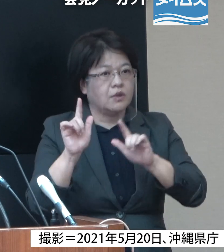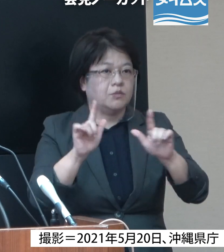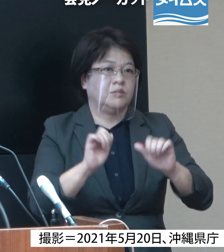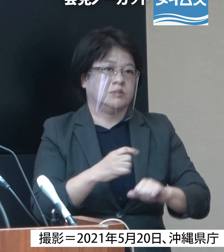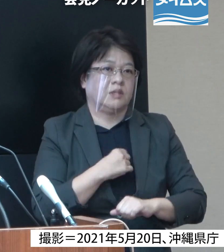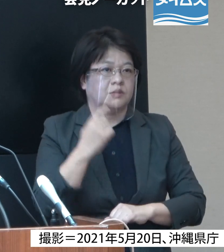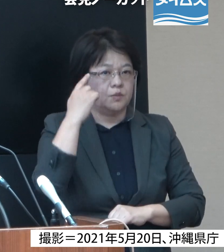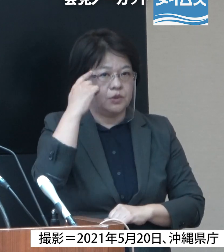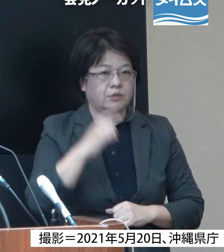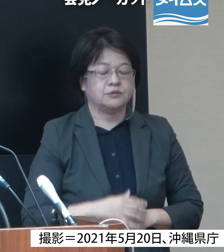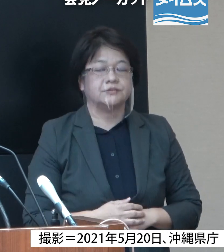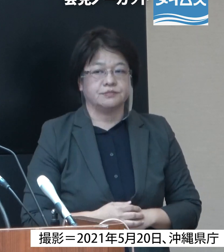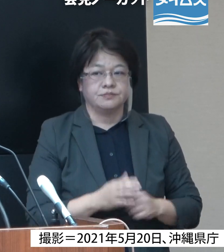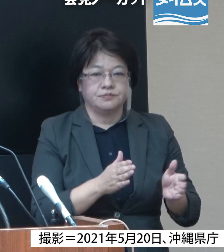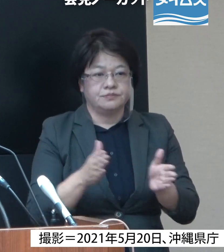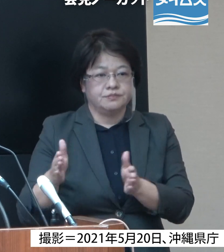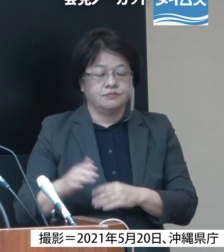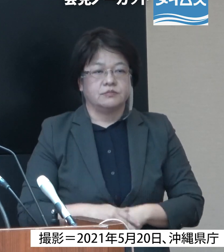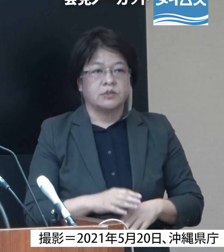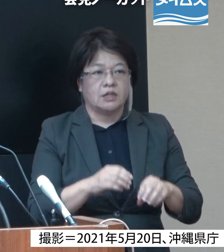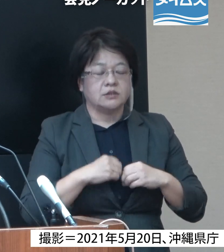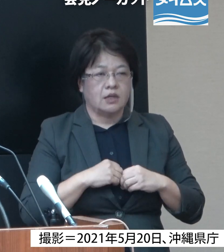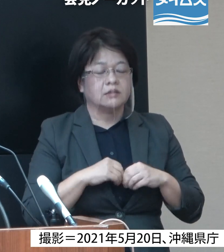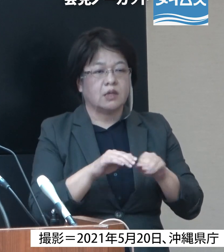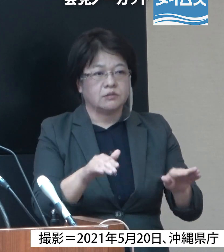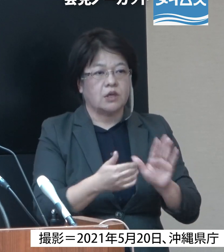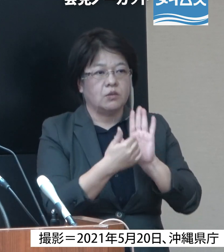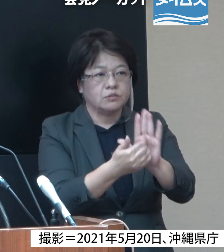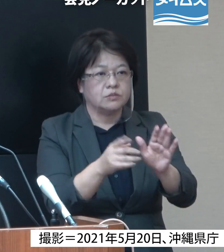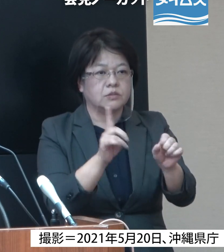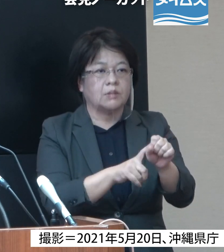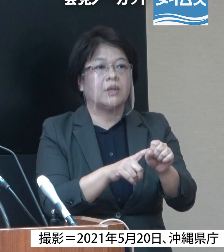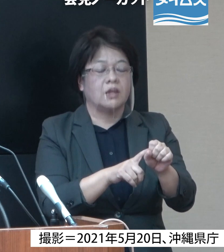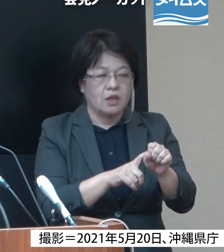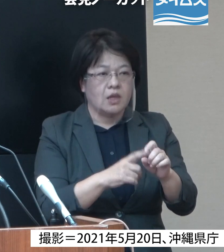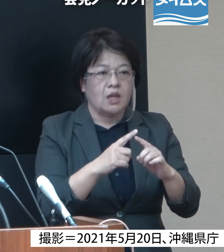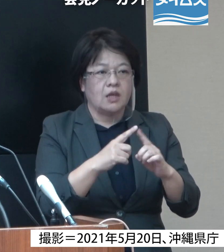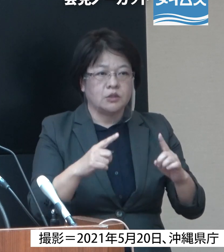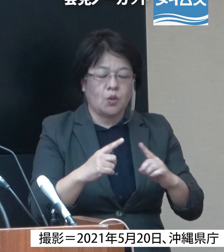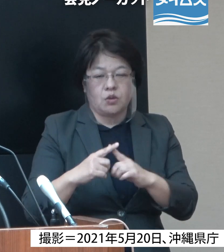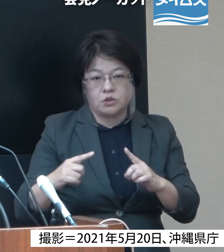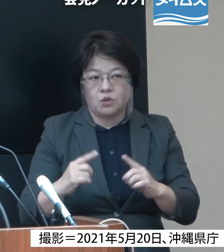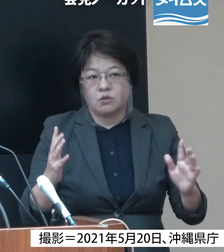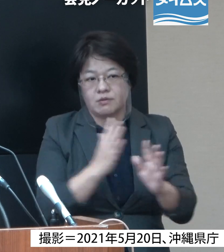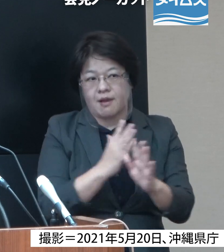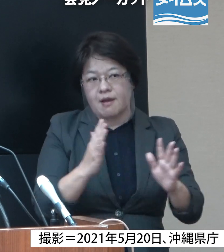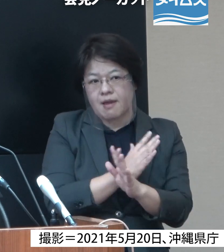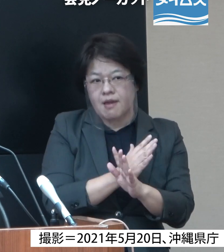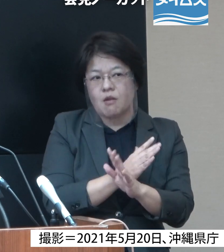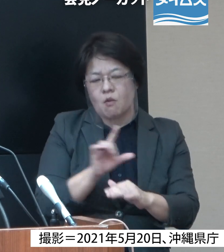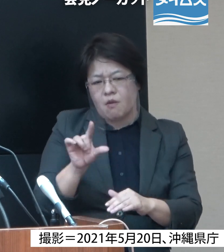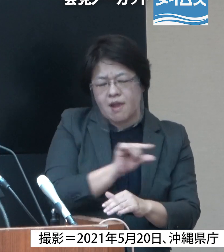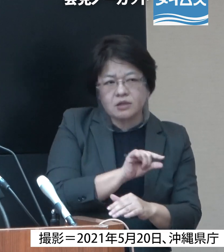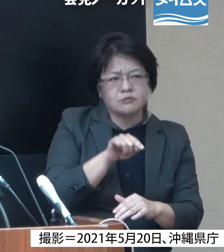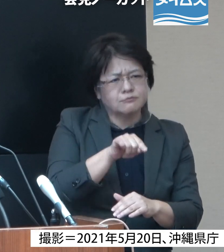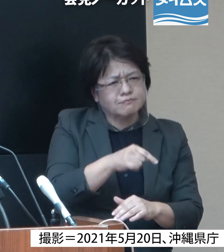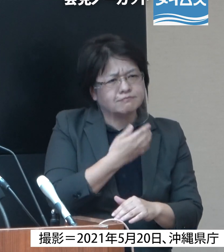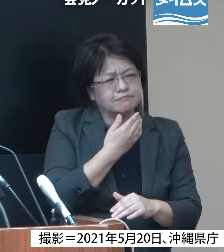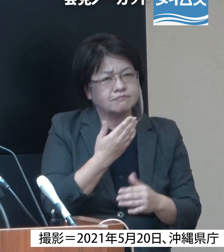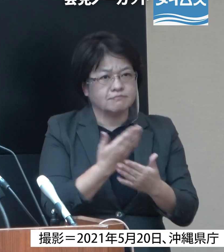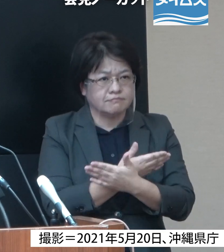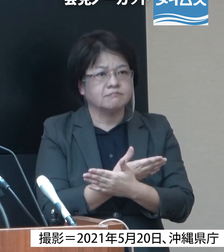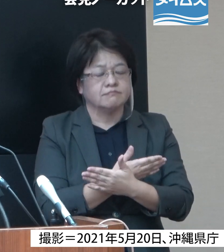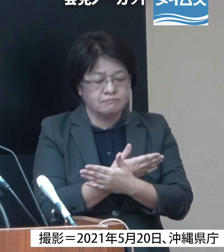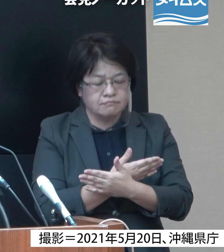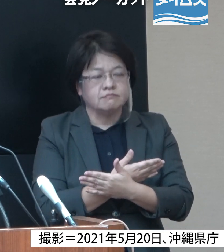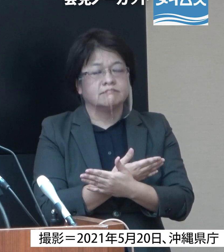。次に、感染拡大を抑え込むために人の流れを可能な限り抑えることが重要と鑑